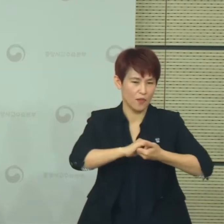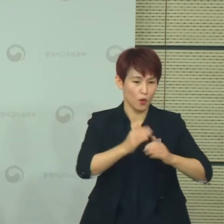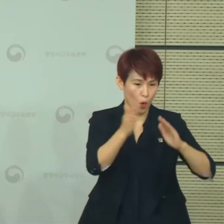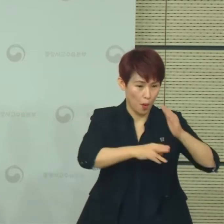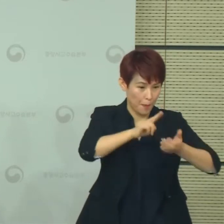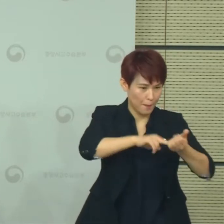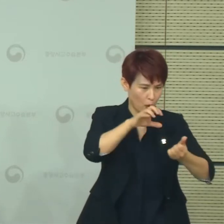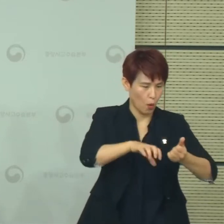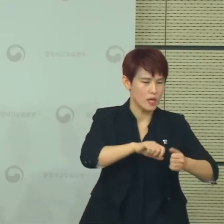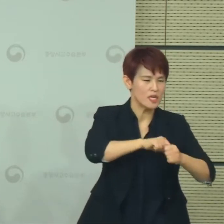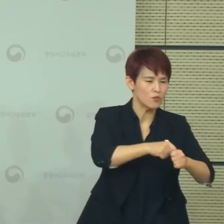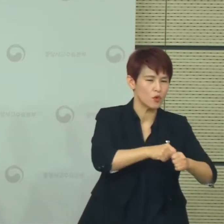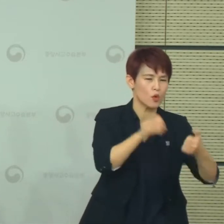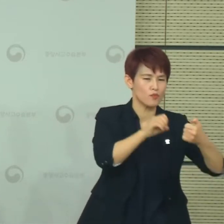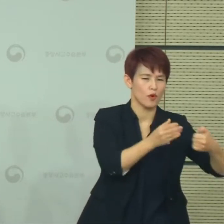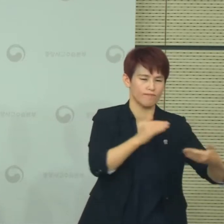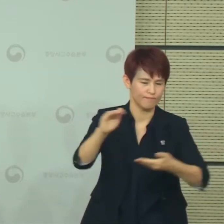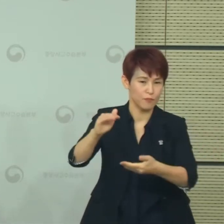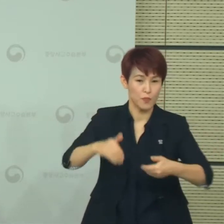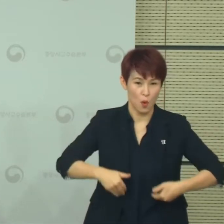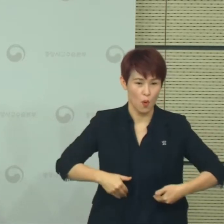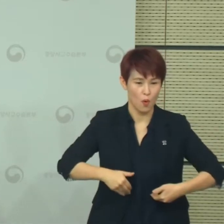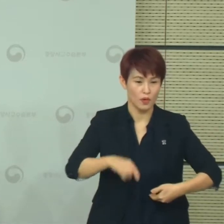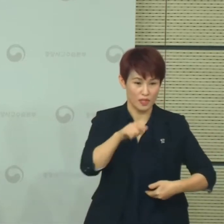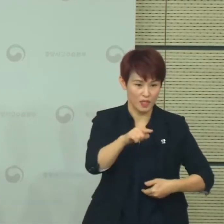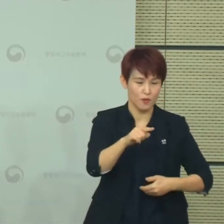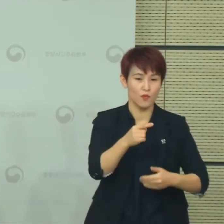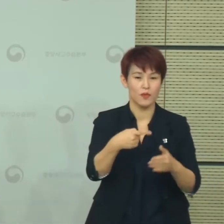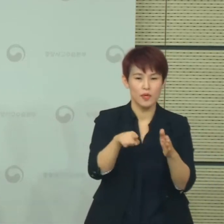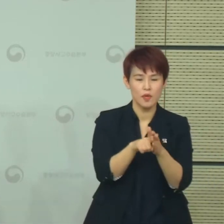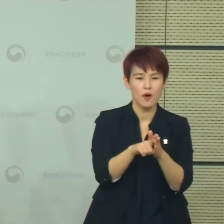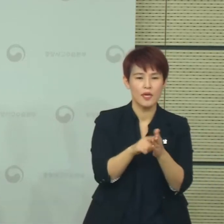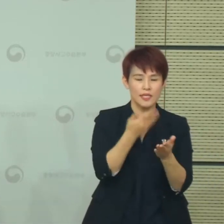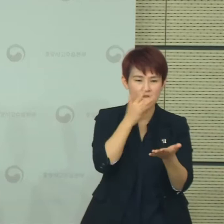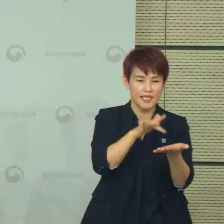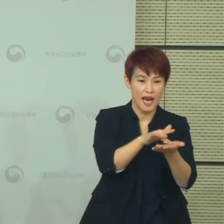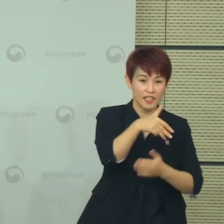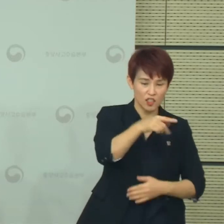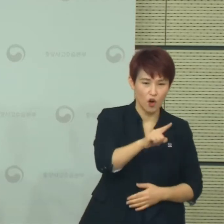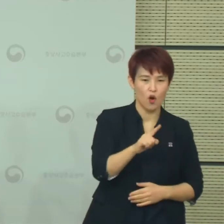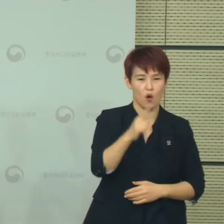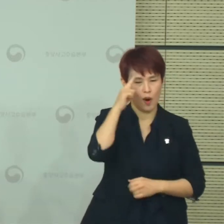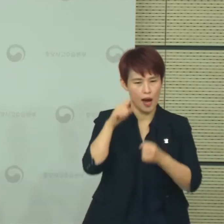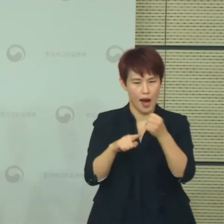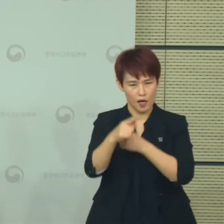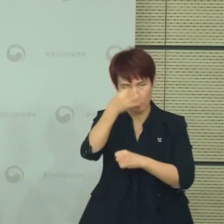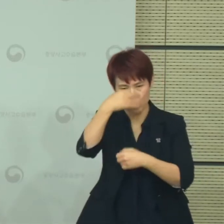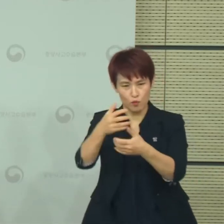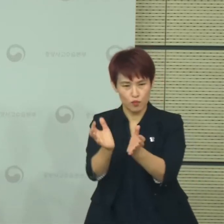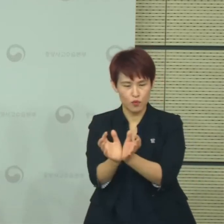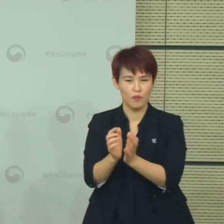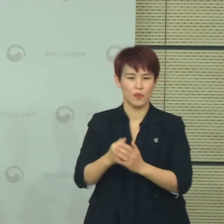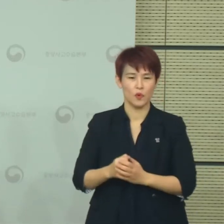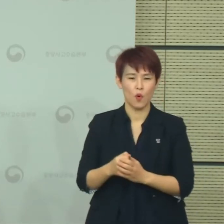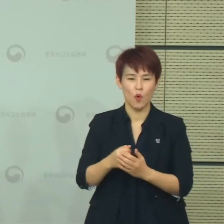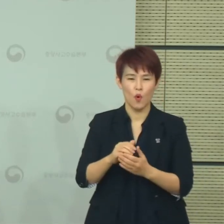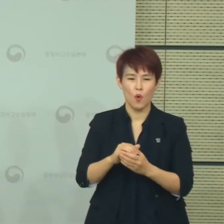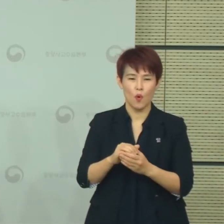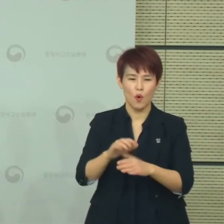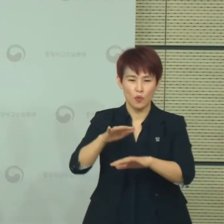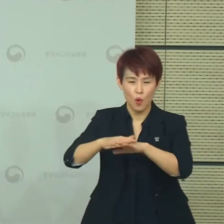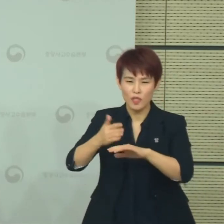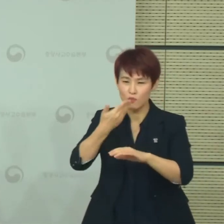출하 조치를 보다 실효성 있게 추진하기 위해 식약처, 과기부, 산업부, 중기부, 농식품부,